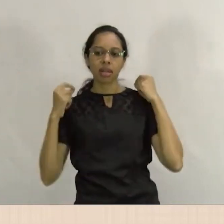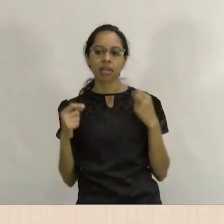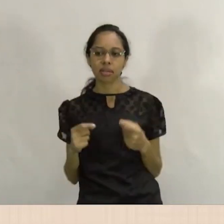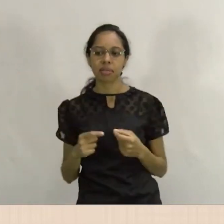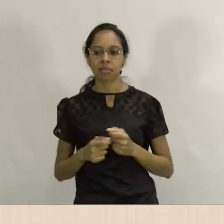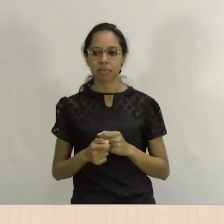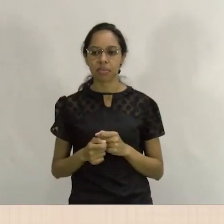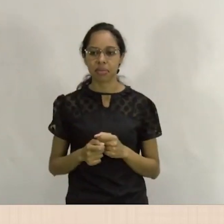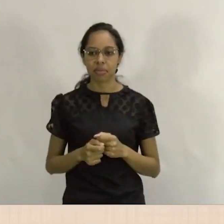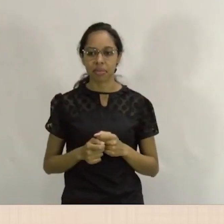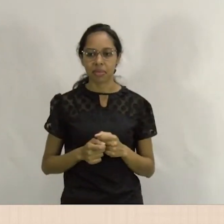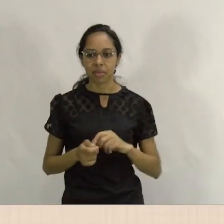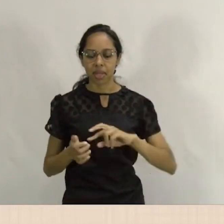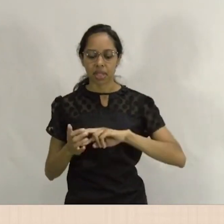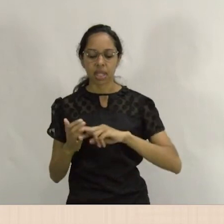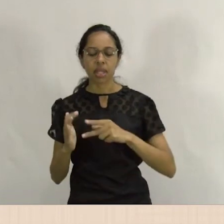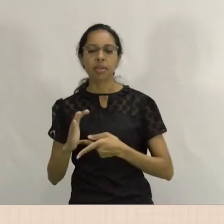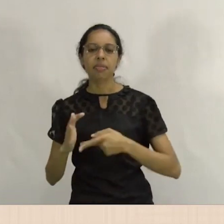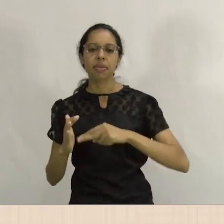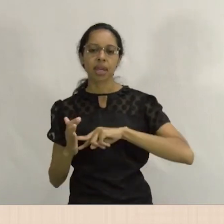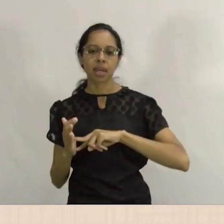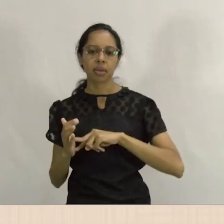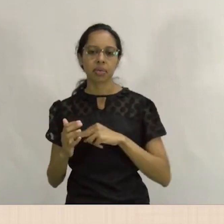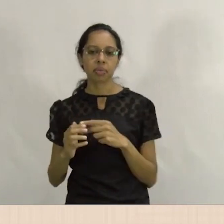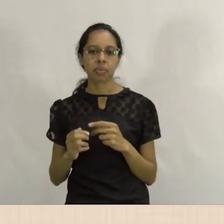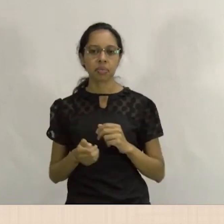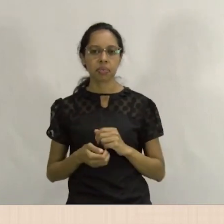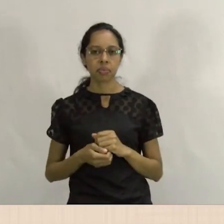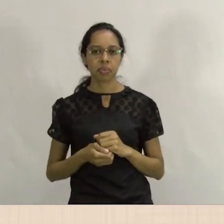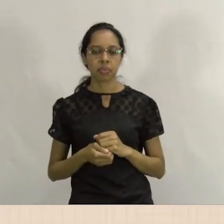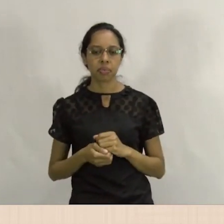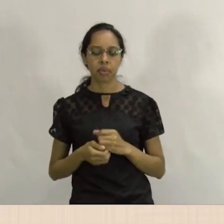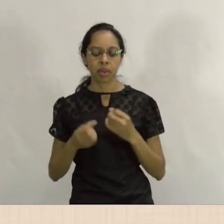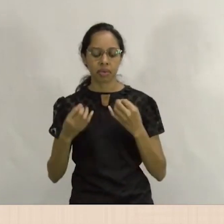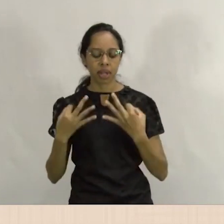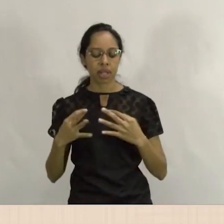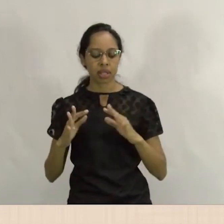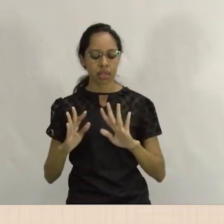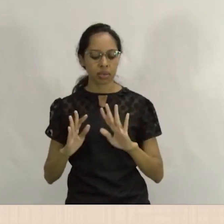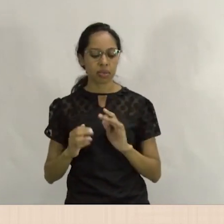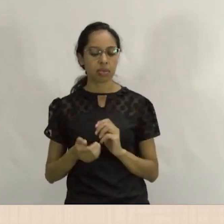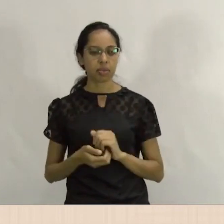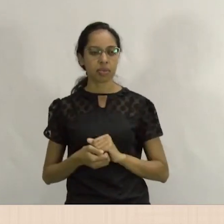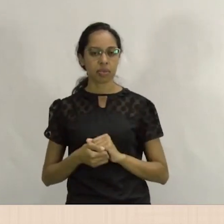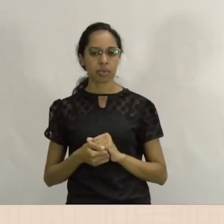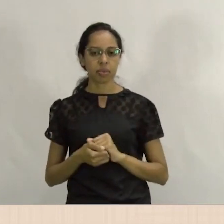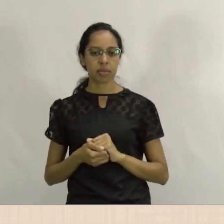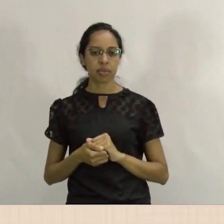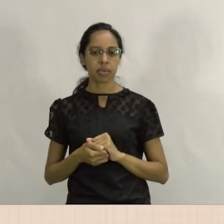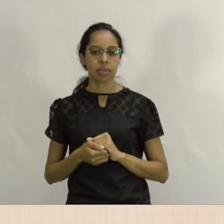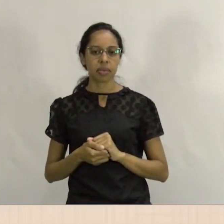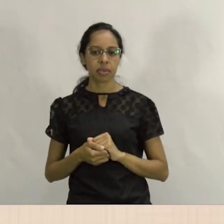vou ler aqui o que Strong explica sobre essa palavra. Significa